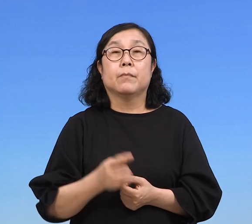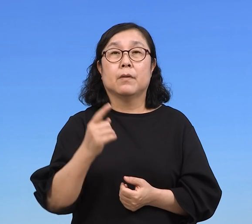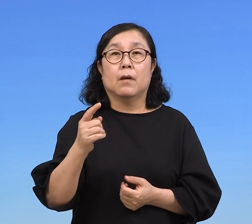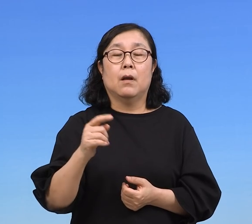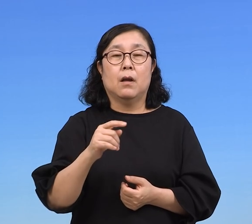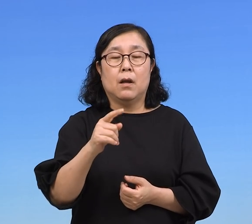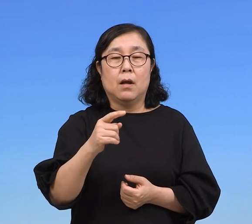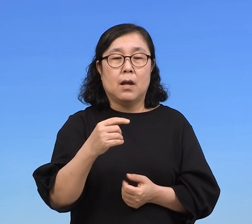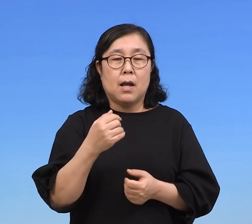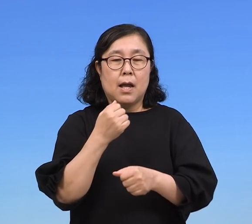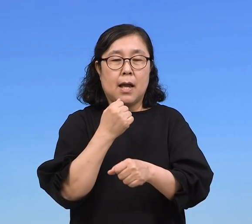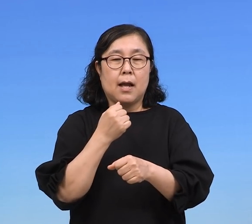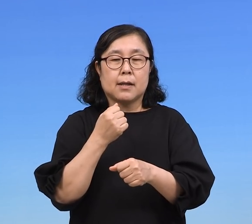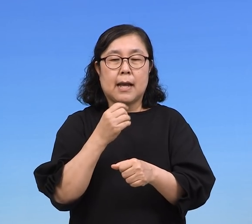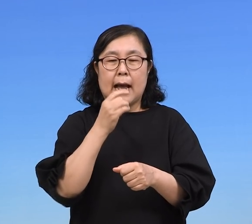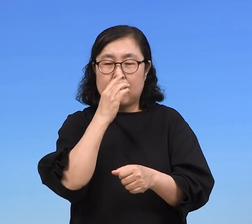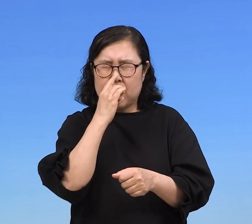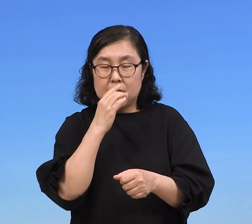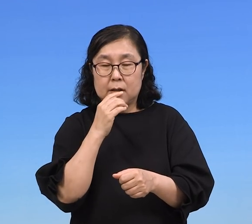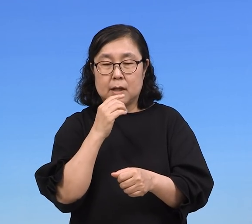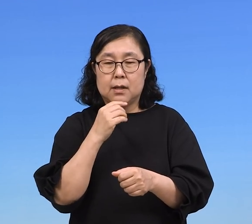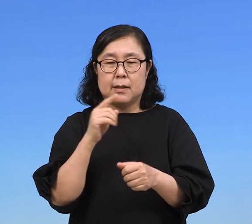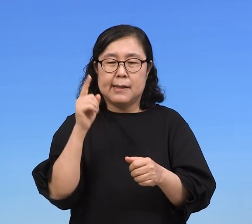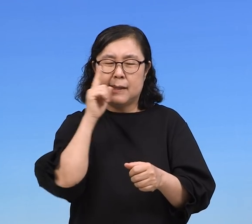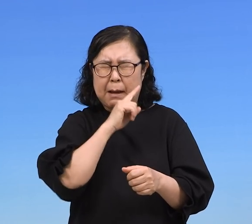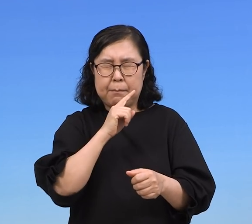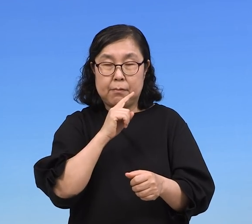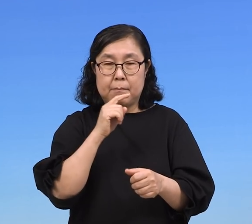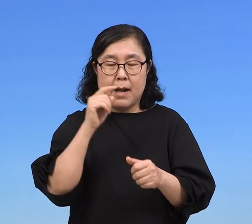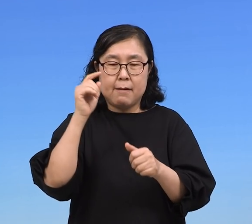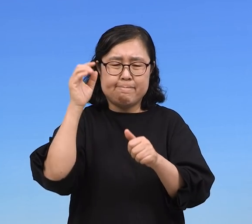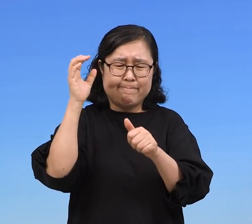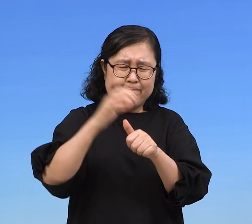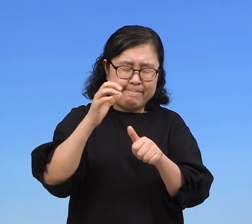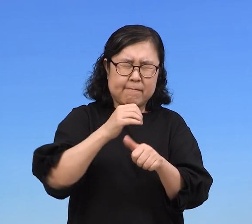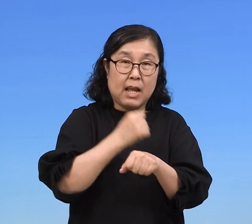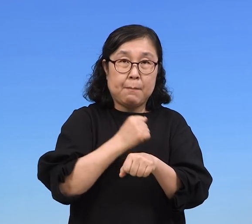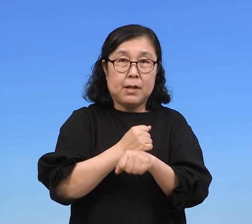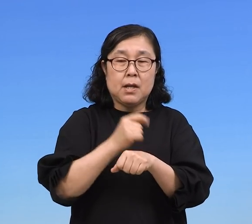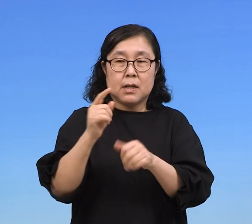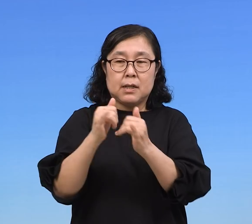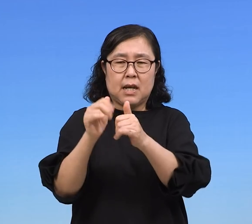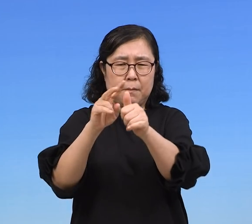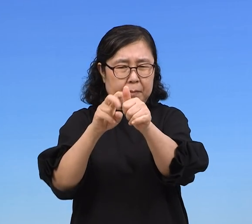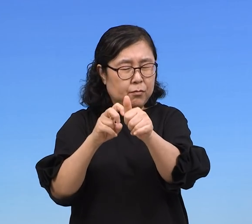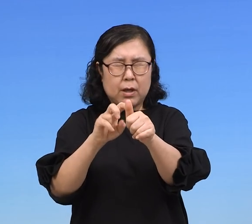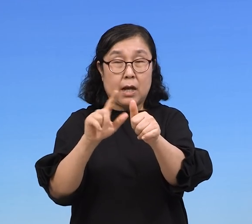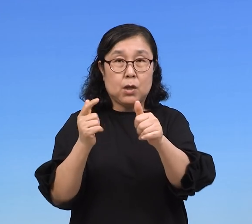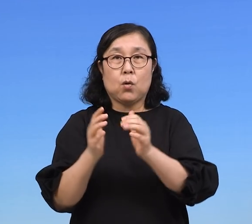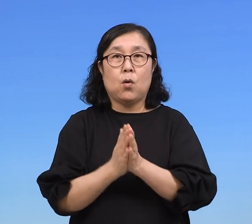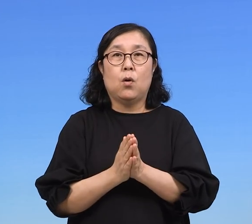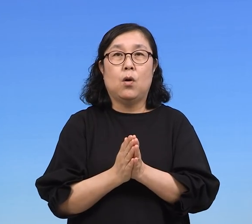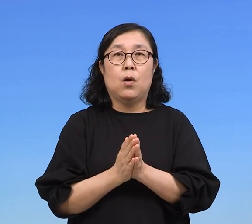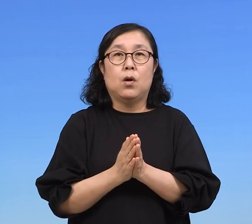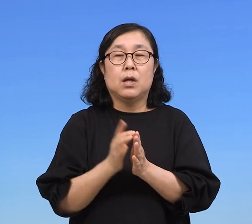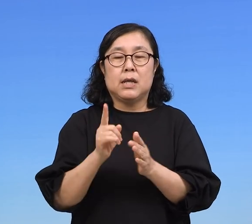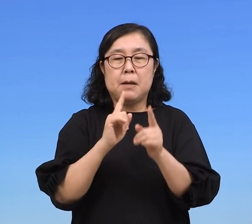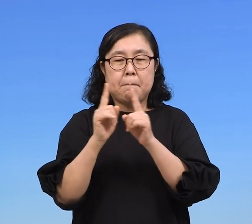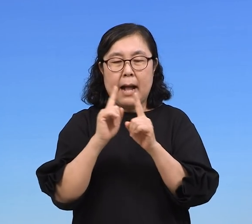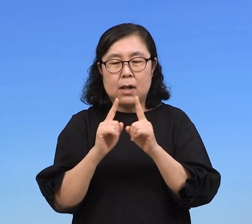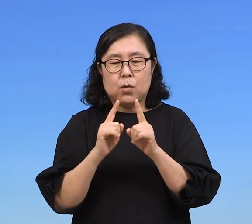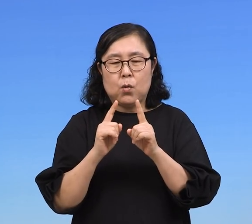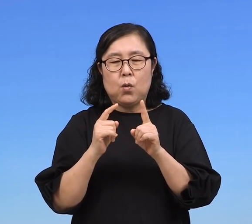누가 여러분한테 그냥 하면 안 되는 못된 말 한 마디 툭 던져가지고 그 사람이 미운 게 아니고요. 이